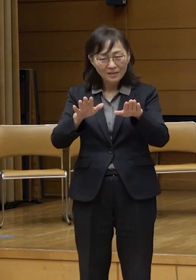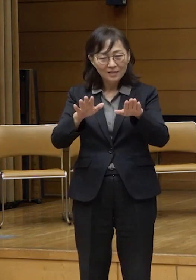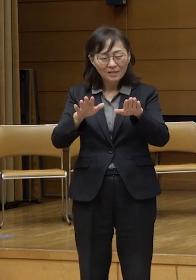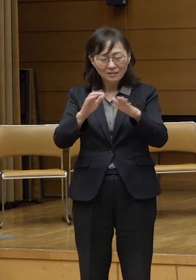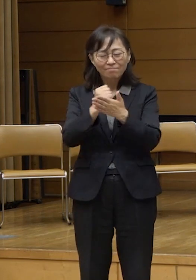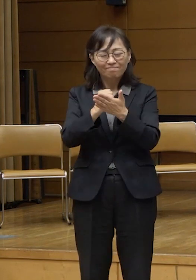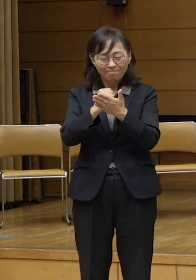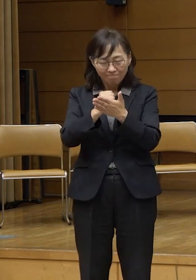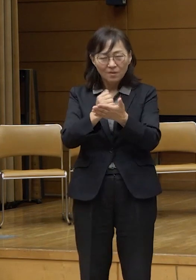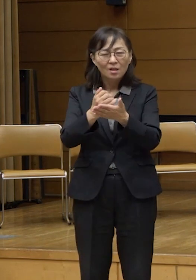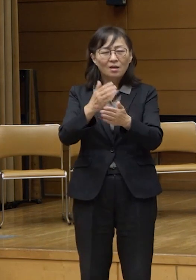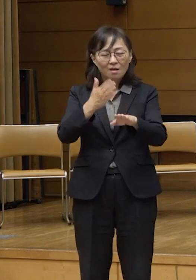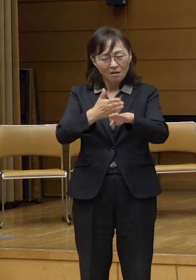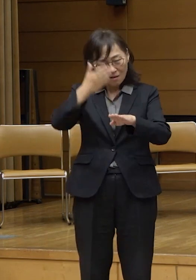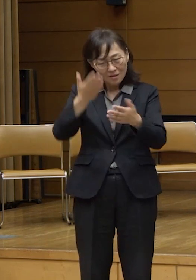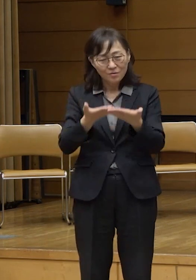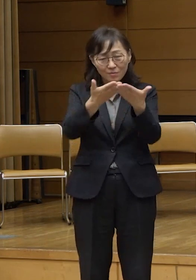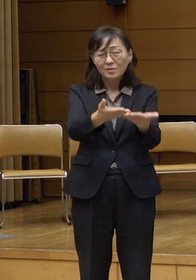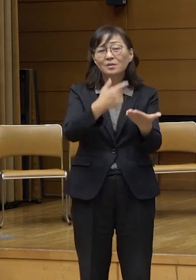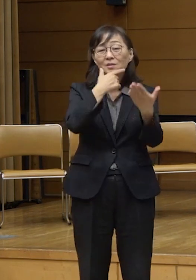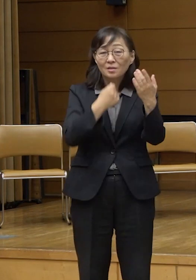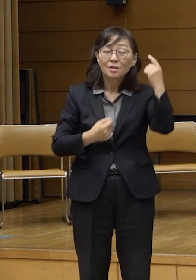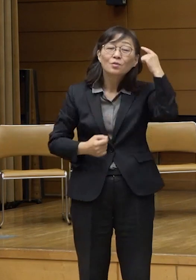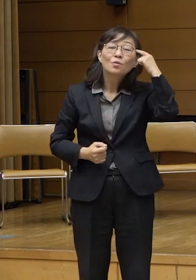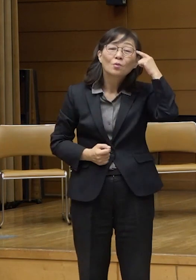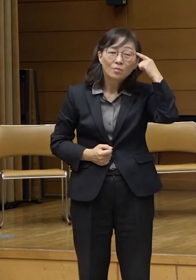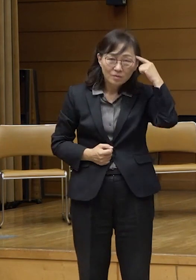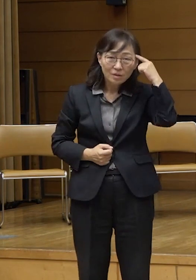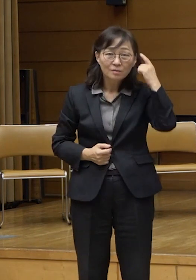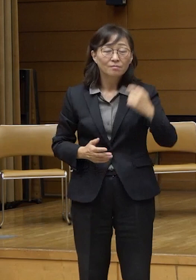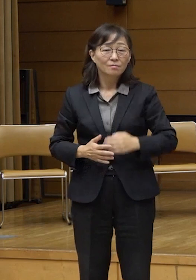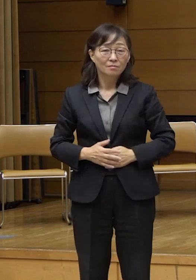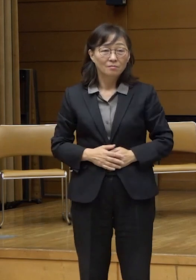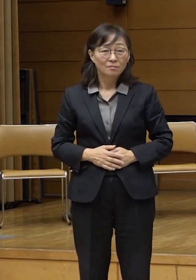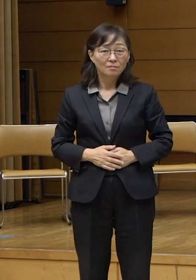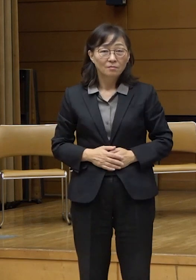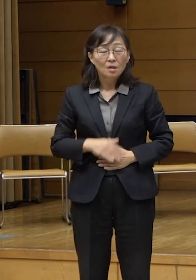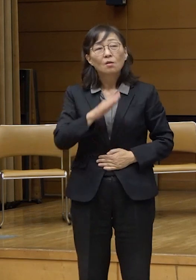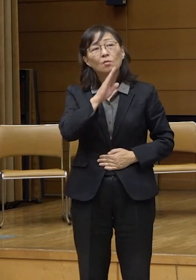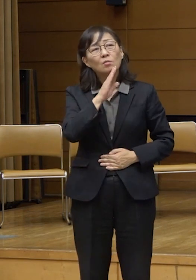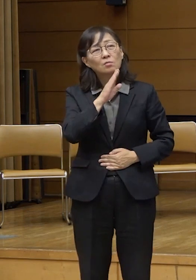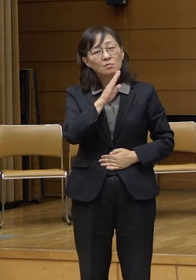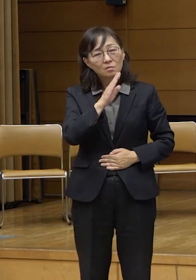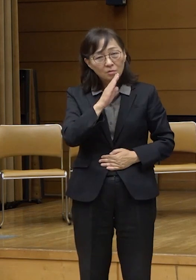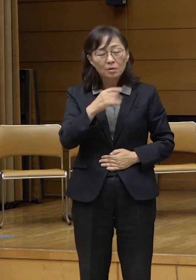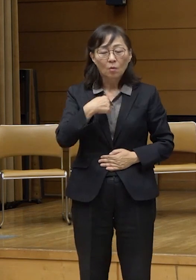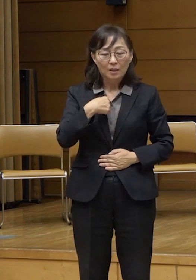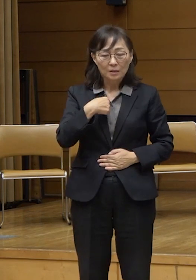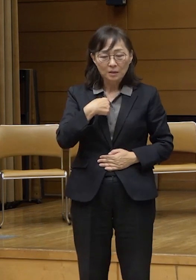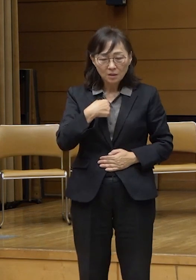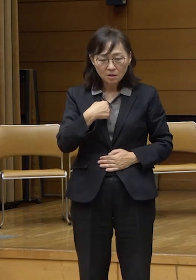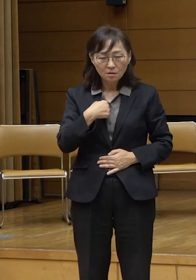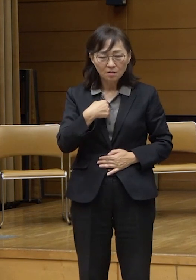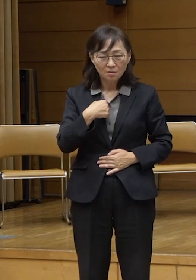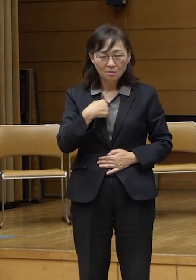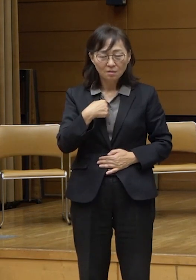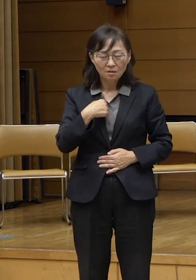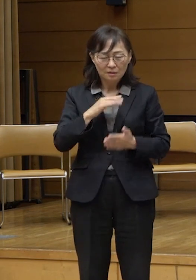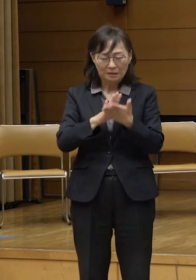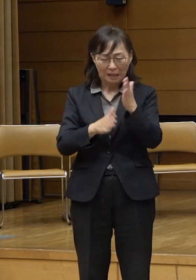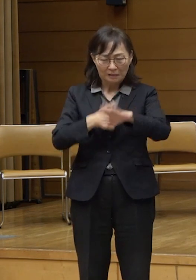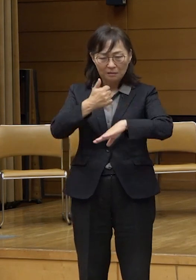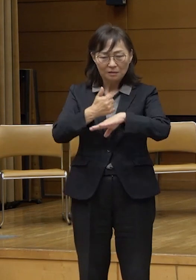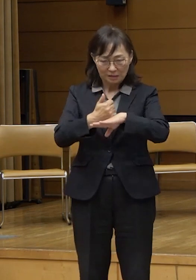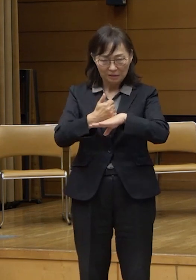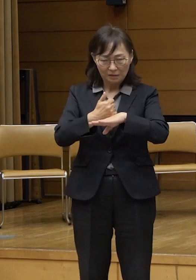お世話になった業界の皆様にも今させていただいていますけれども、本当に私自身知事として振り返ると